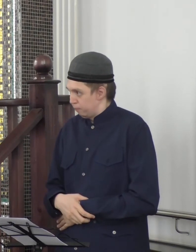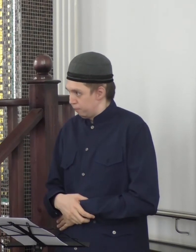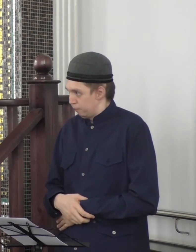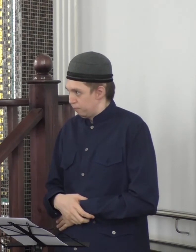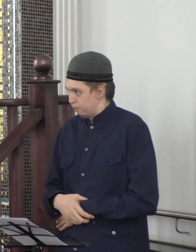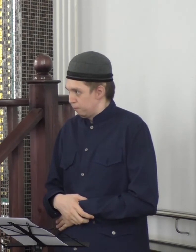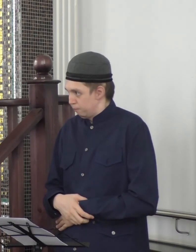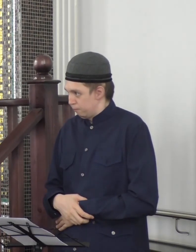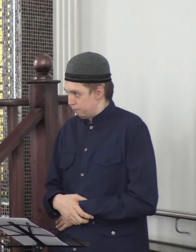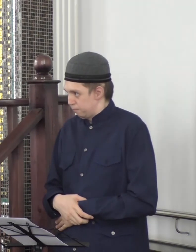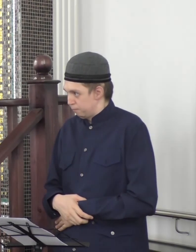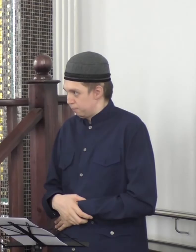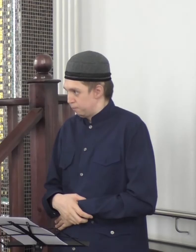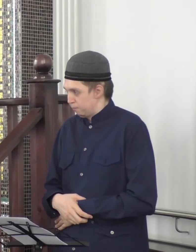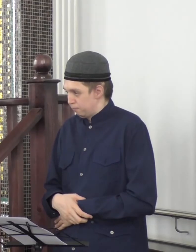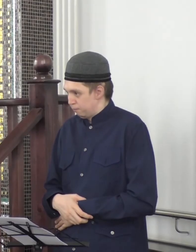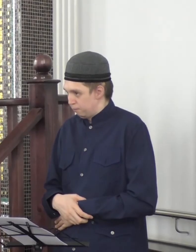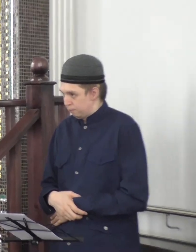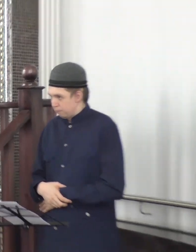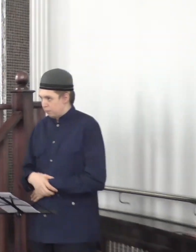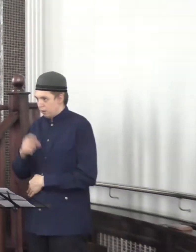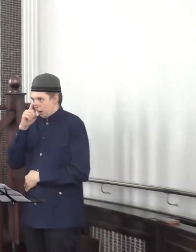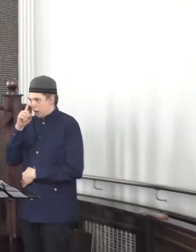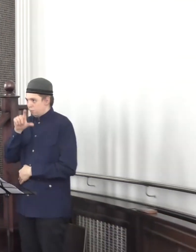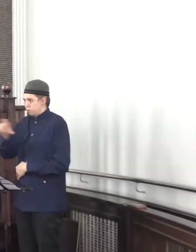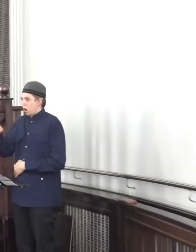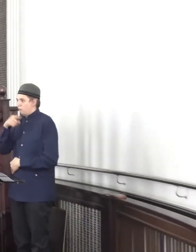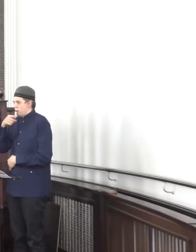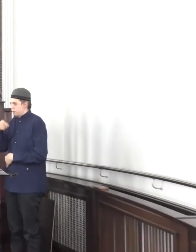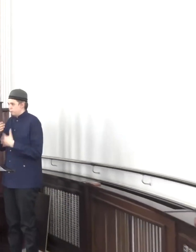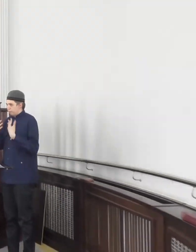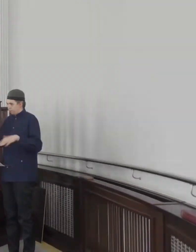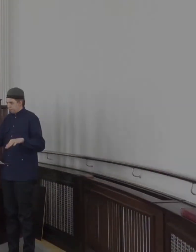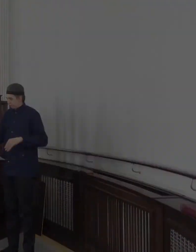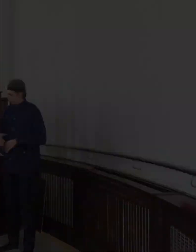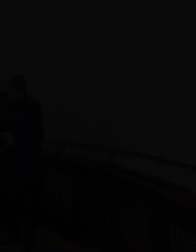джамаатил муслимин ал хадирин аджмагъин. Иннаху ла фуррахим аджаваду ал карим ас-самиъул алим.